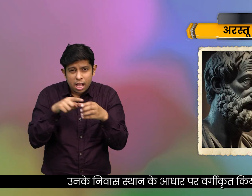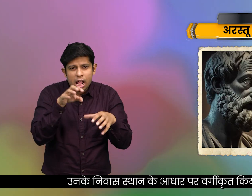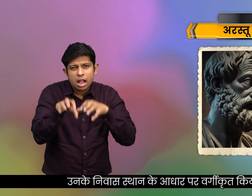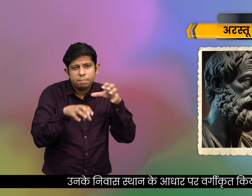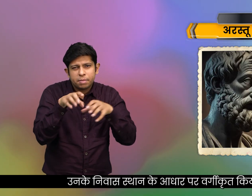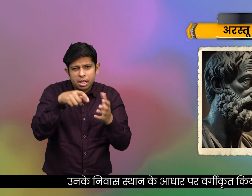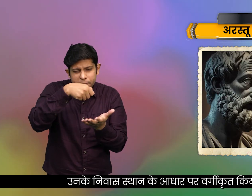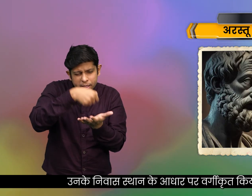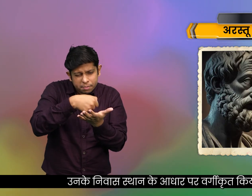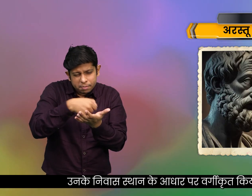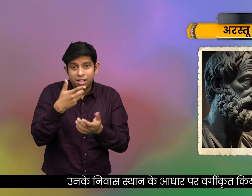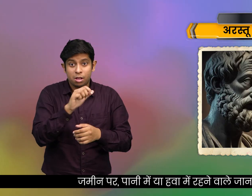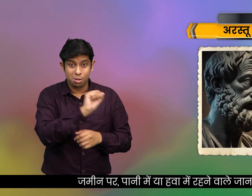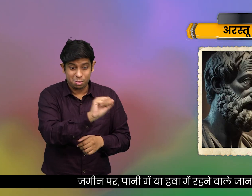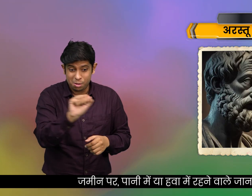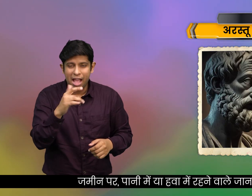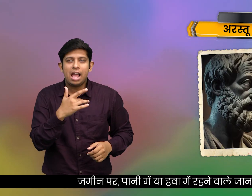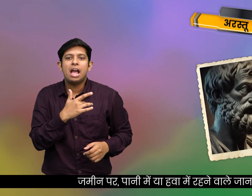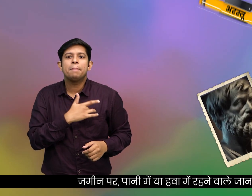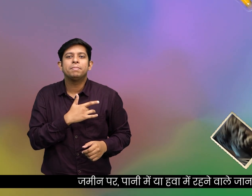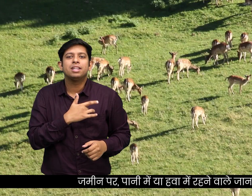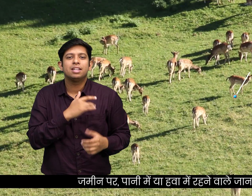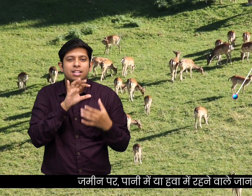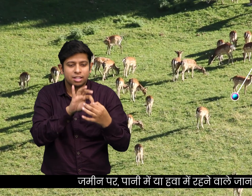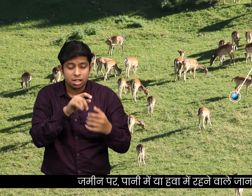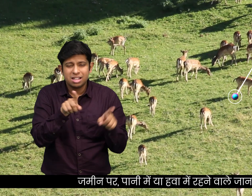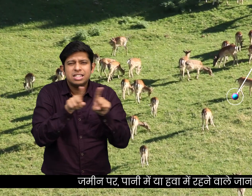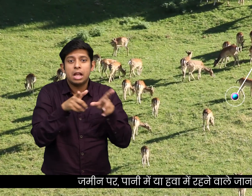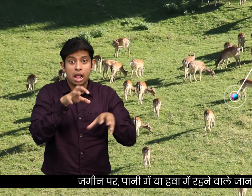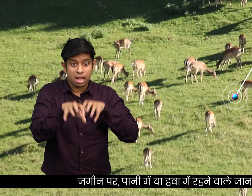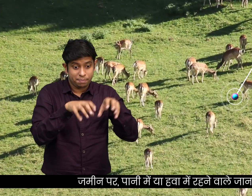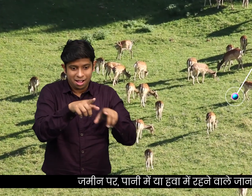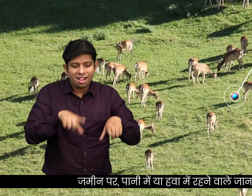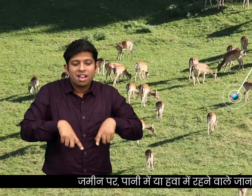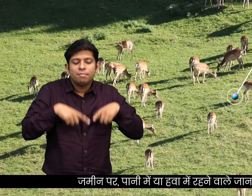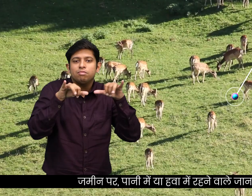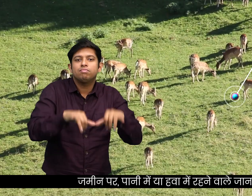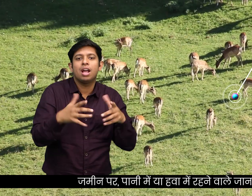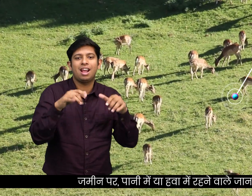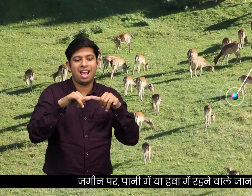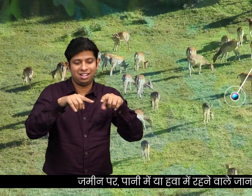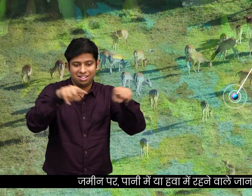किया, जैसे जमीन पर, पानी में या हवा में रहने वाले जानवर।